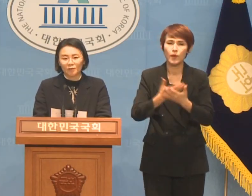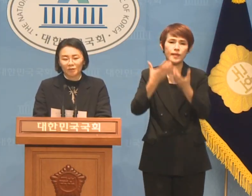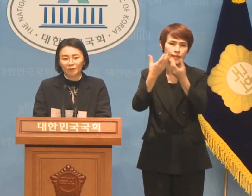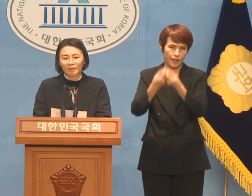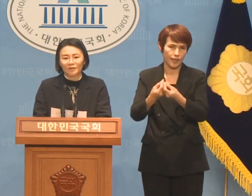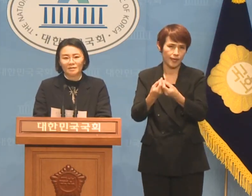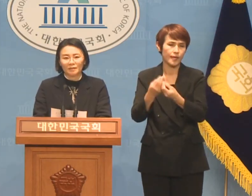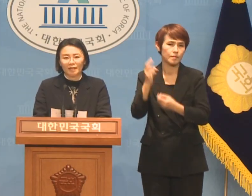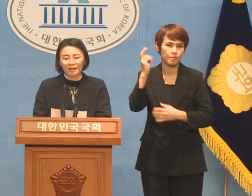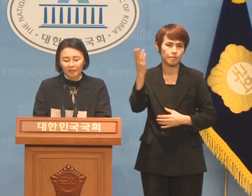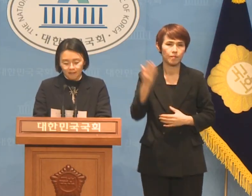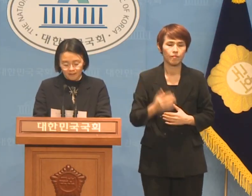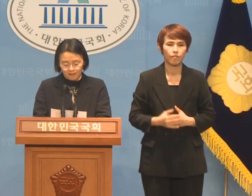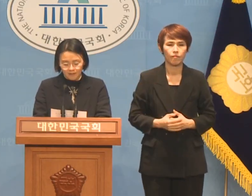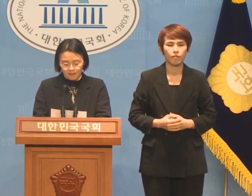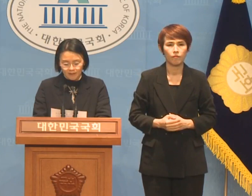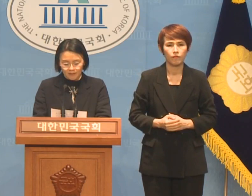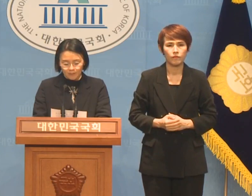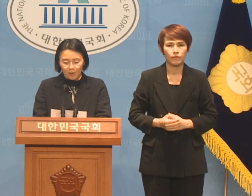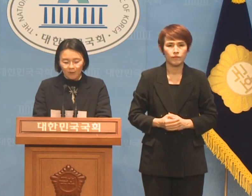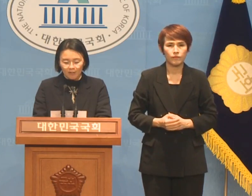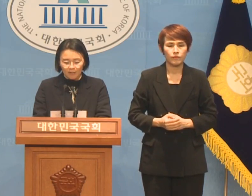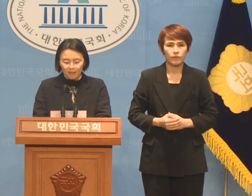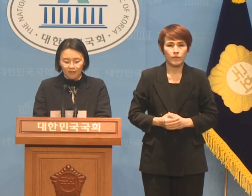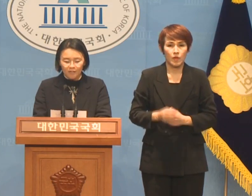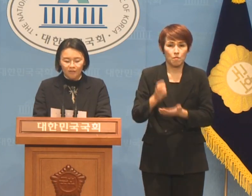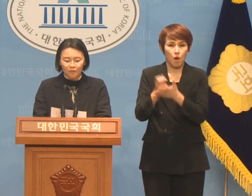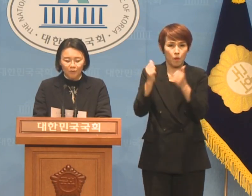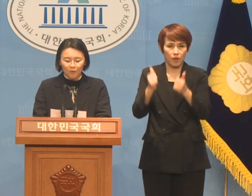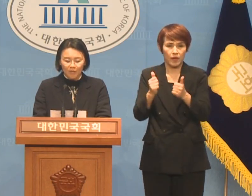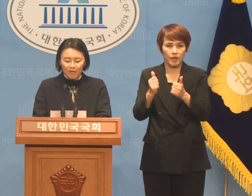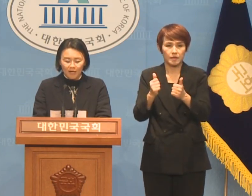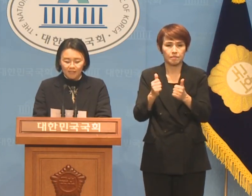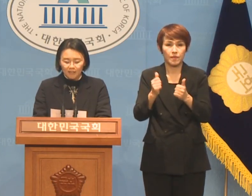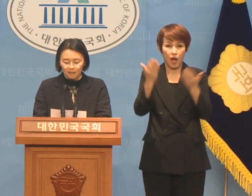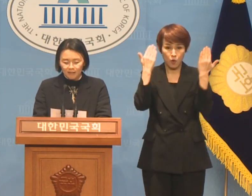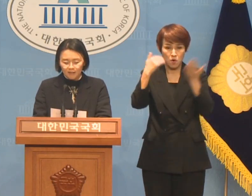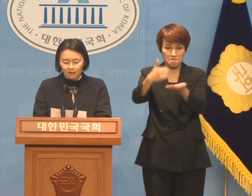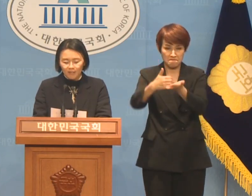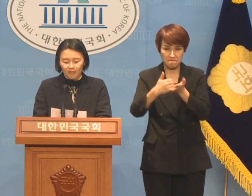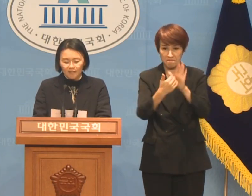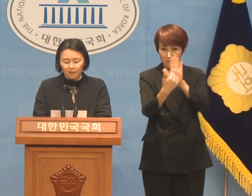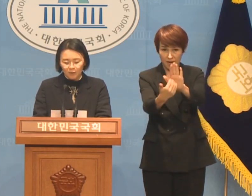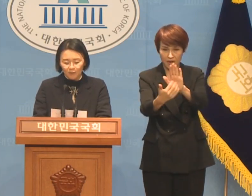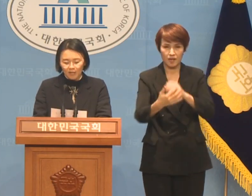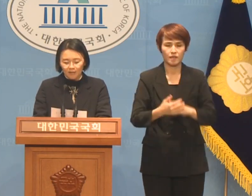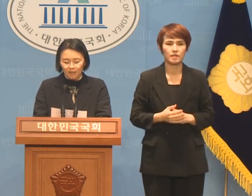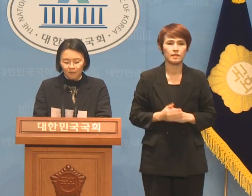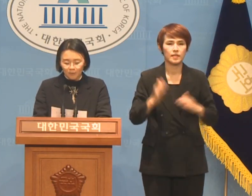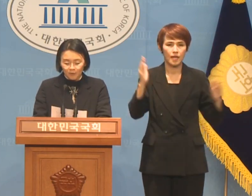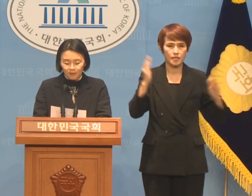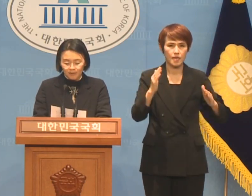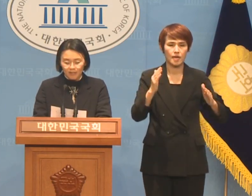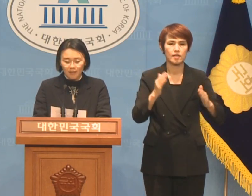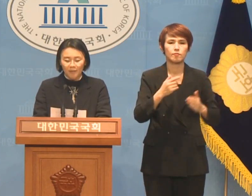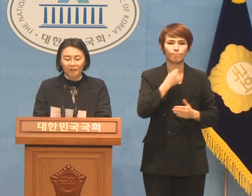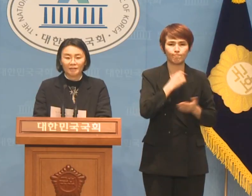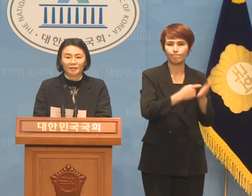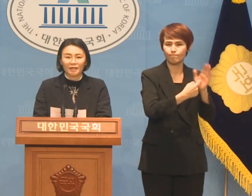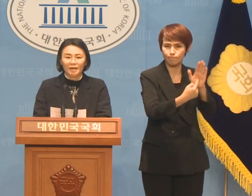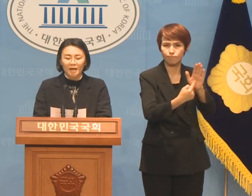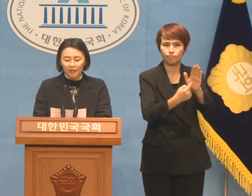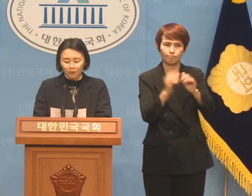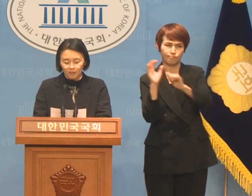판례로 기록될 것입니다. 법원의 기각 결정으로 학생들의 정당한 시위와 의견 표현을